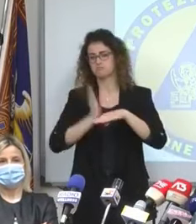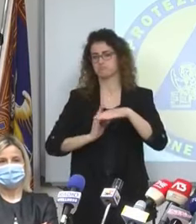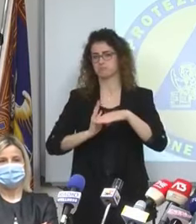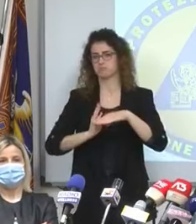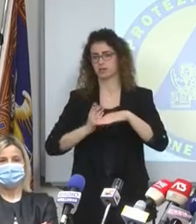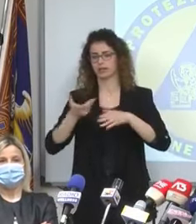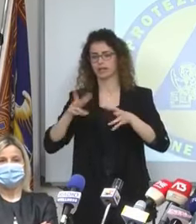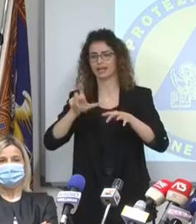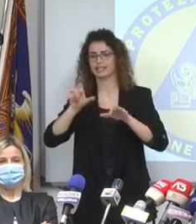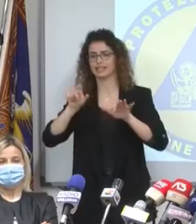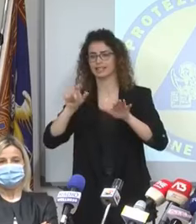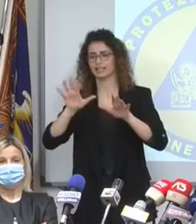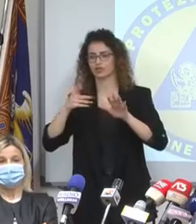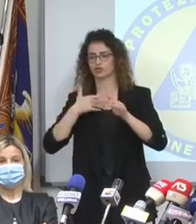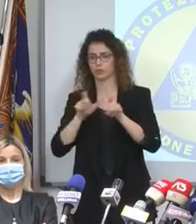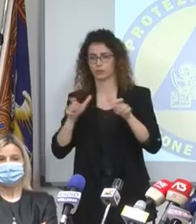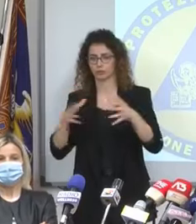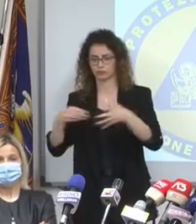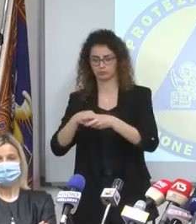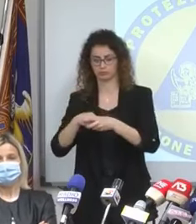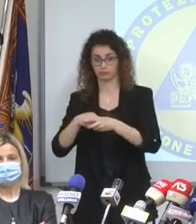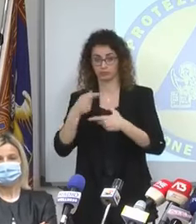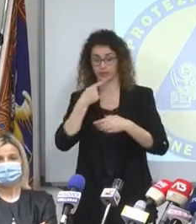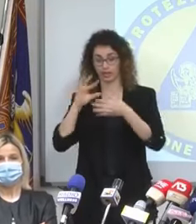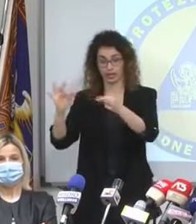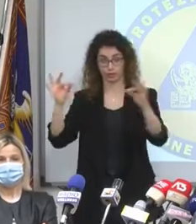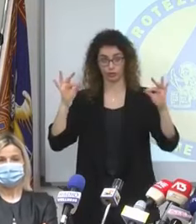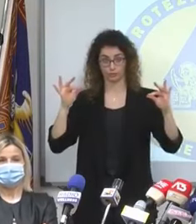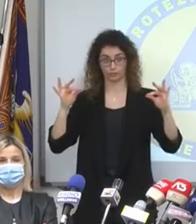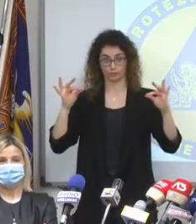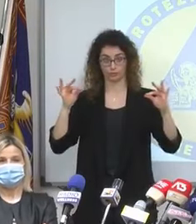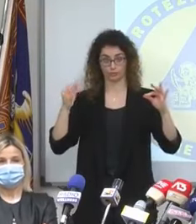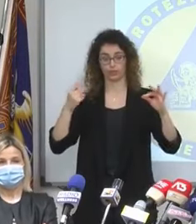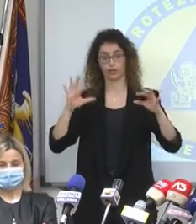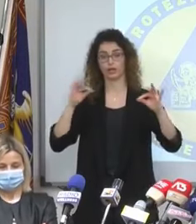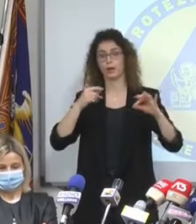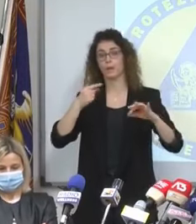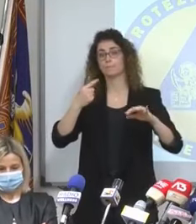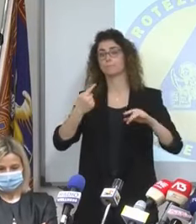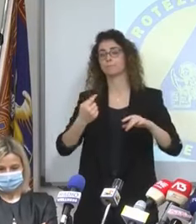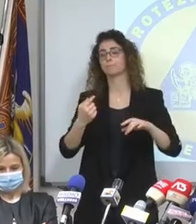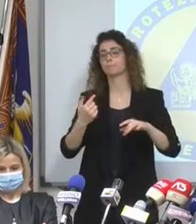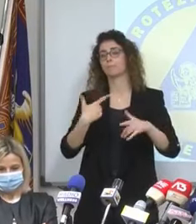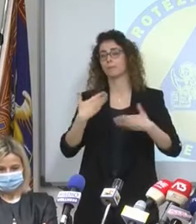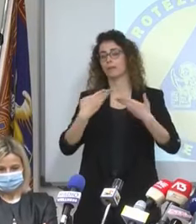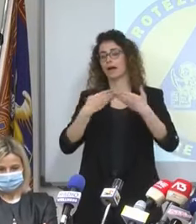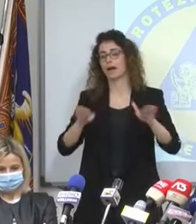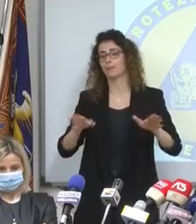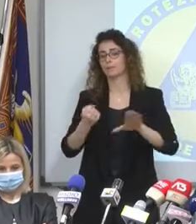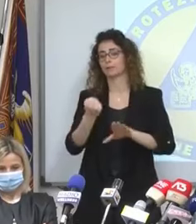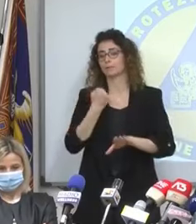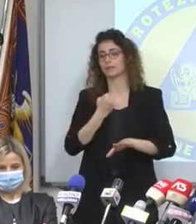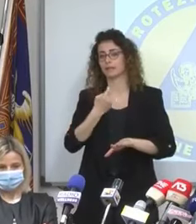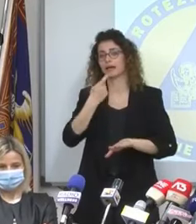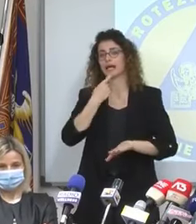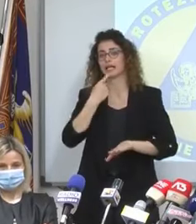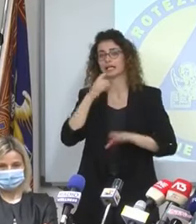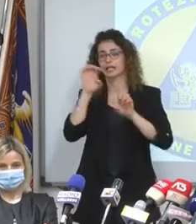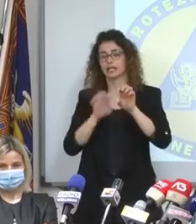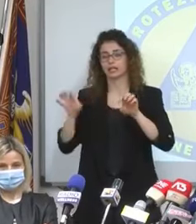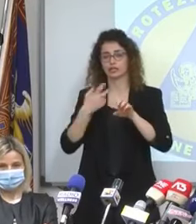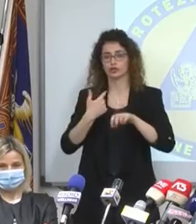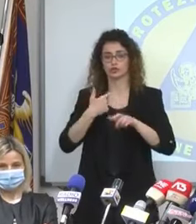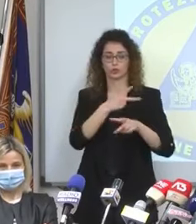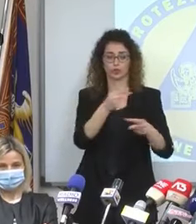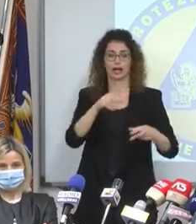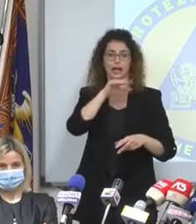Questo mentre diceva che riapriranno prima le regioni che vaccinano gli anziani.